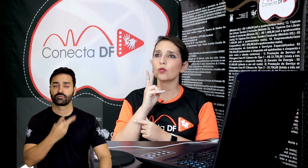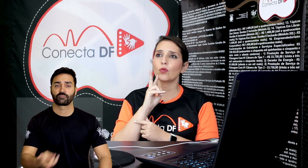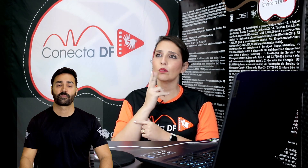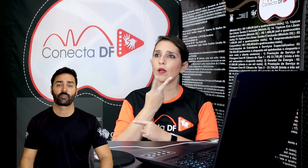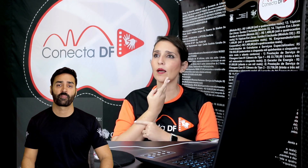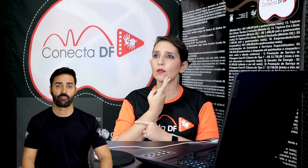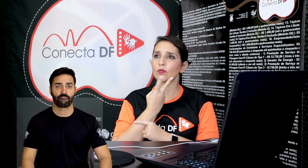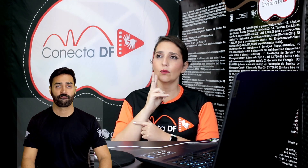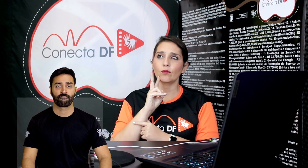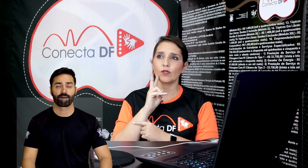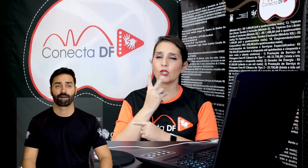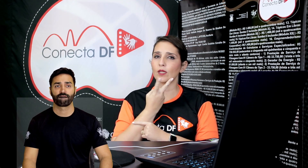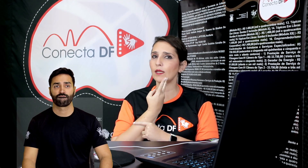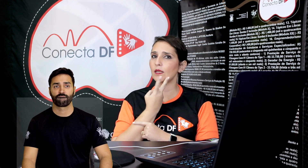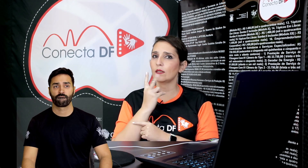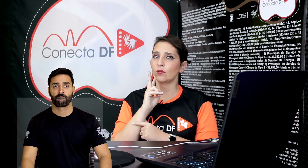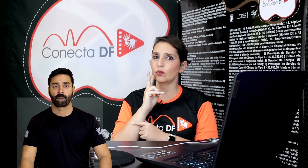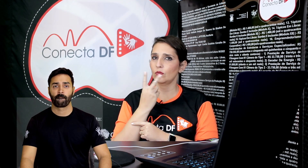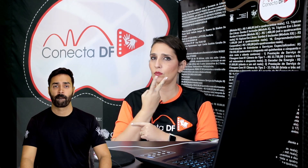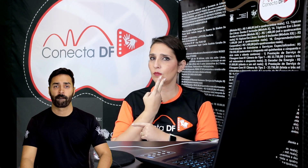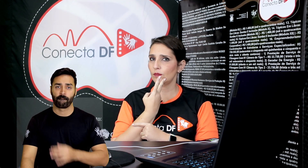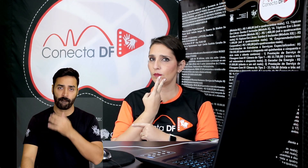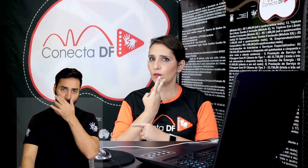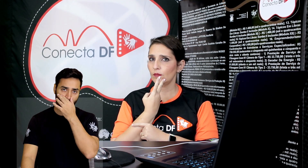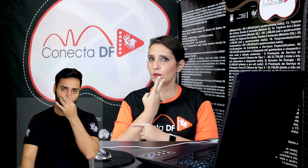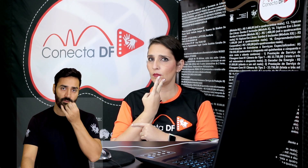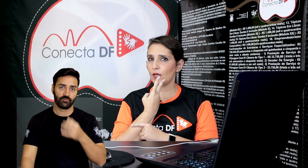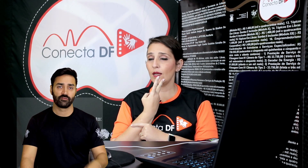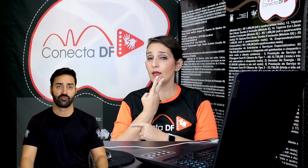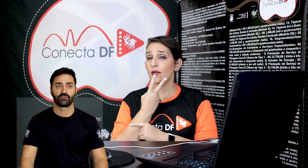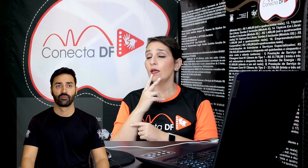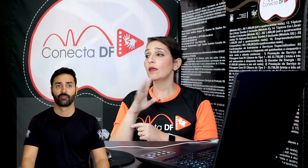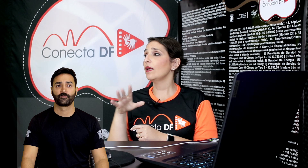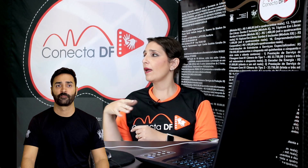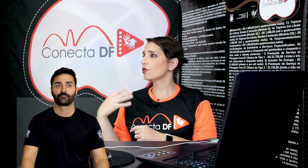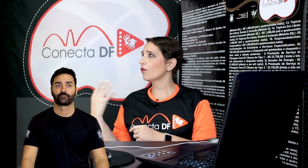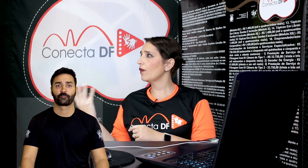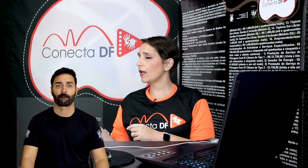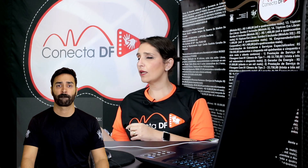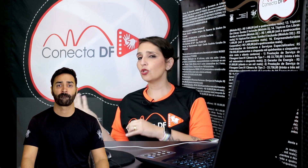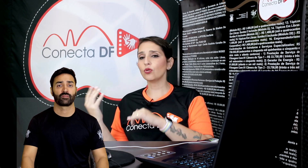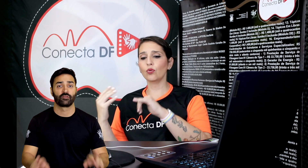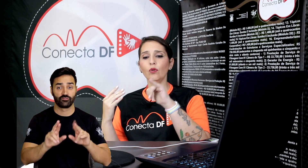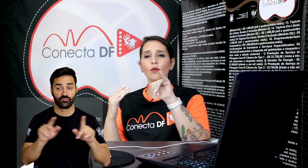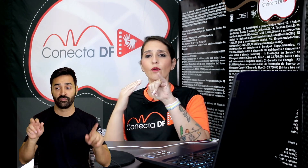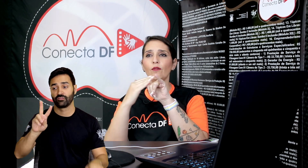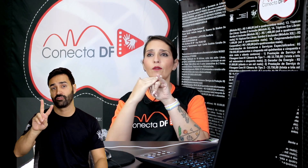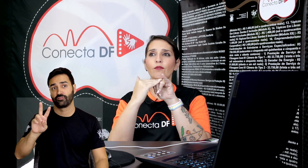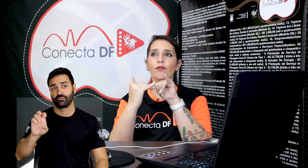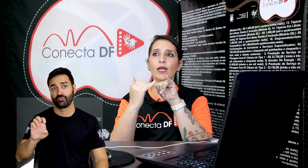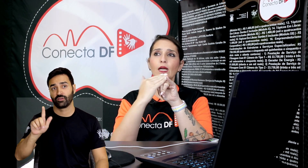o médio do outro lado. Vegetariano. Tá? Que é diferente do